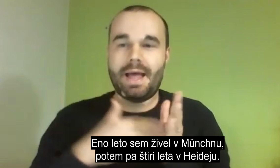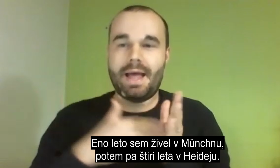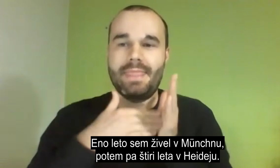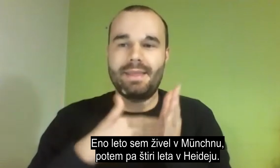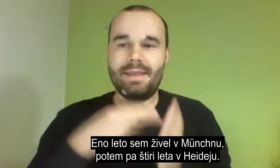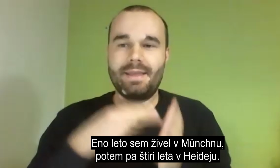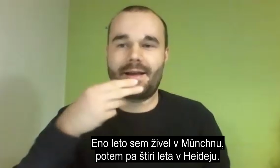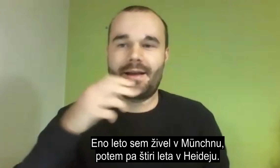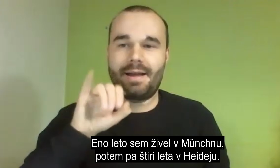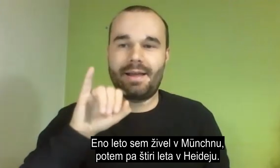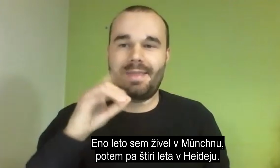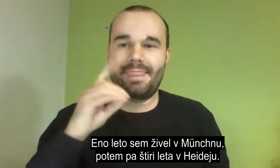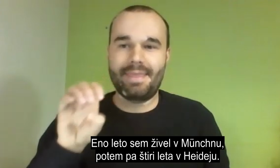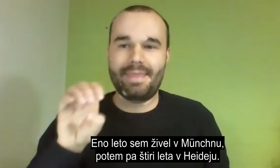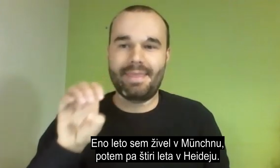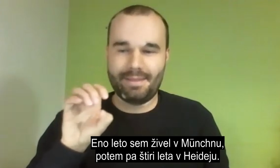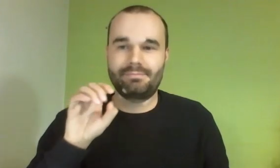leta živel v Hajdeju.